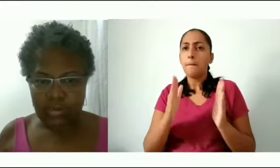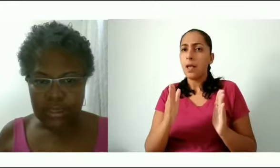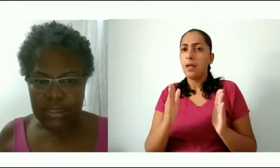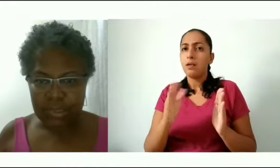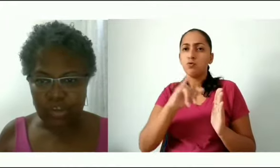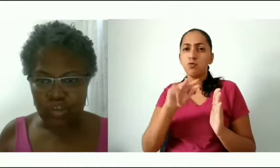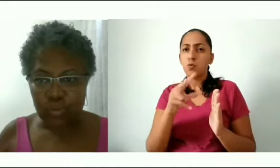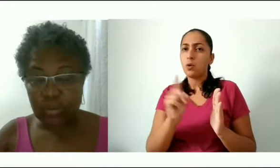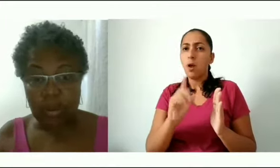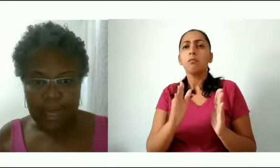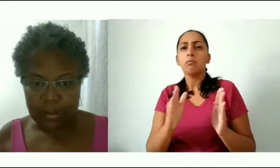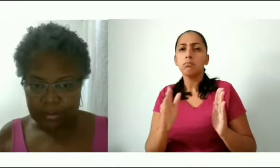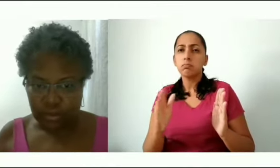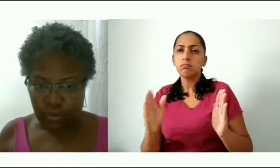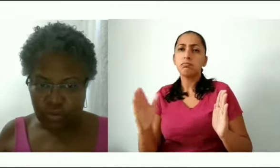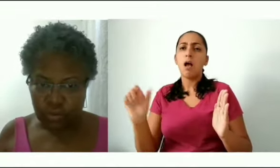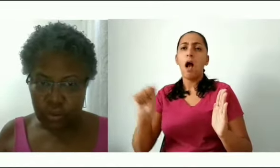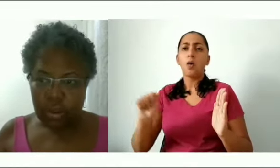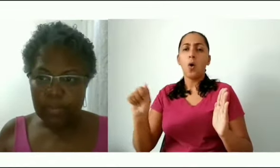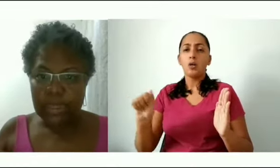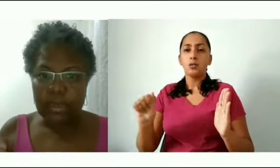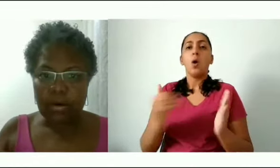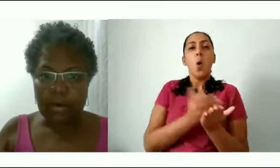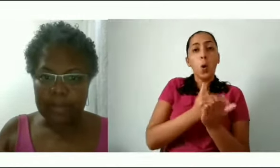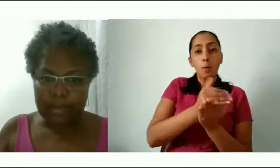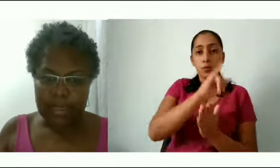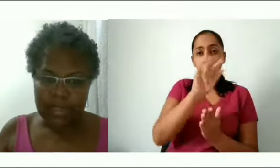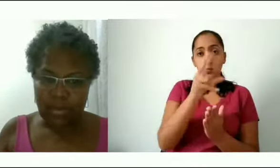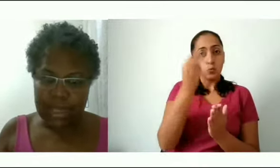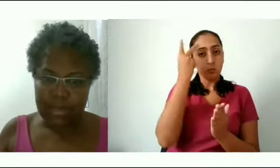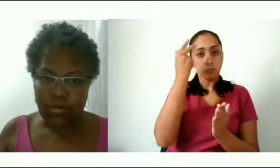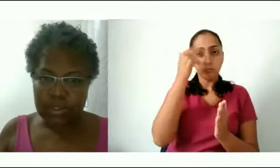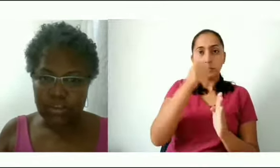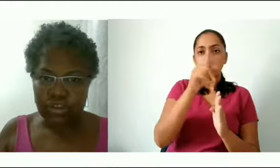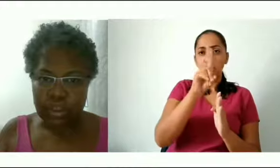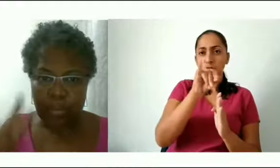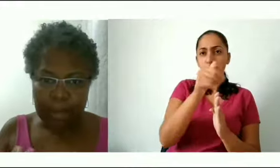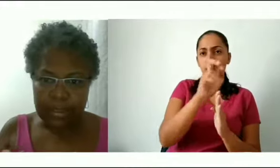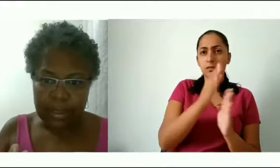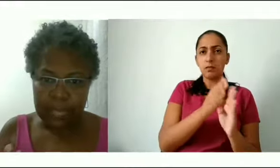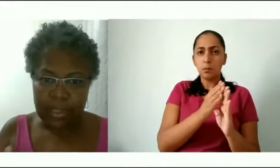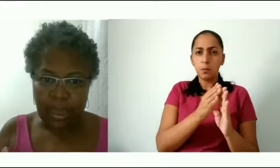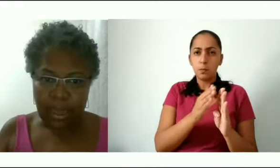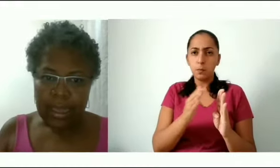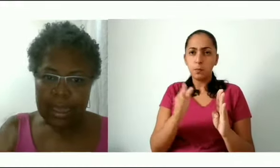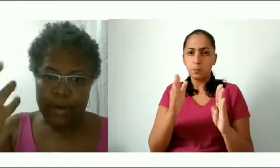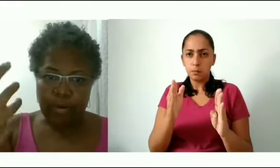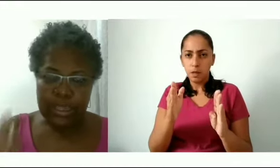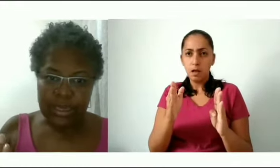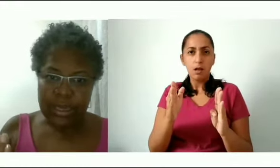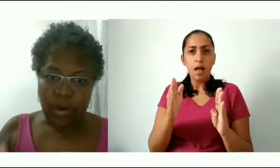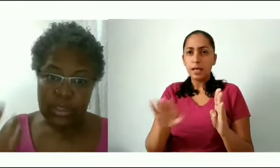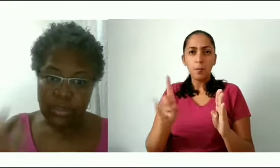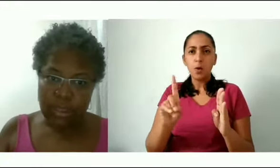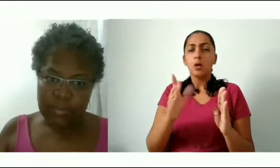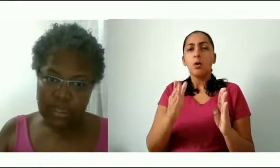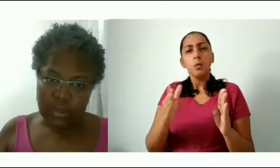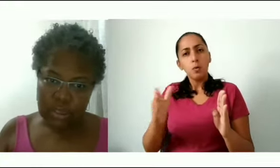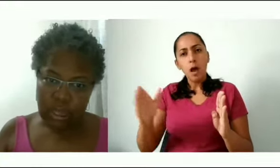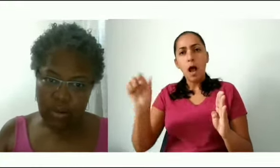logo na segunda semana de julho, e tomaram o mês de agosto. Porque a primeira situação, quando a gente tem uma pandemia, o